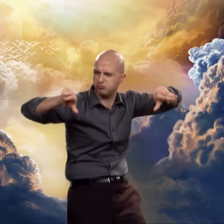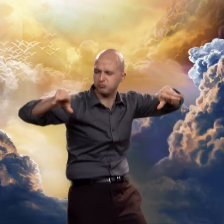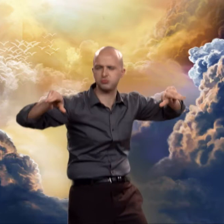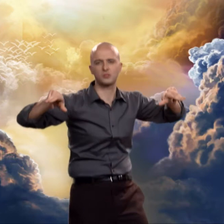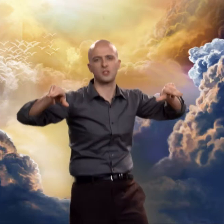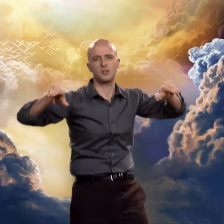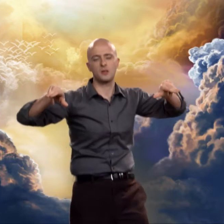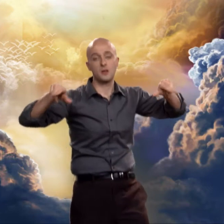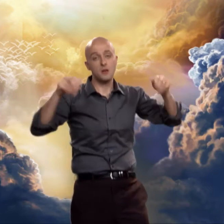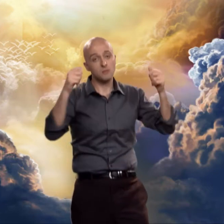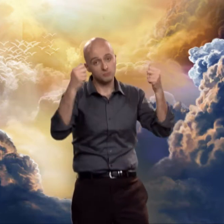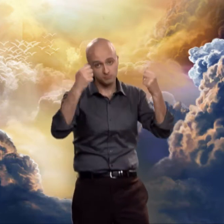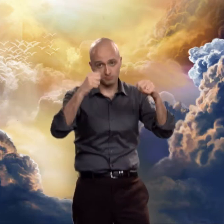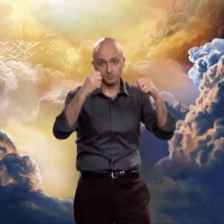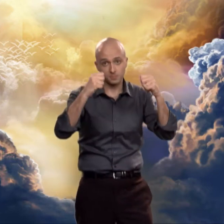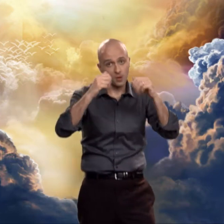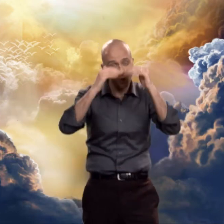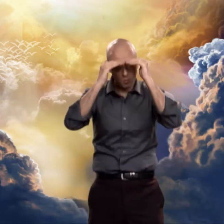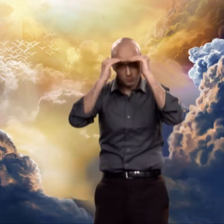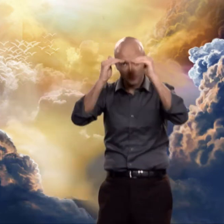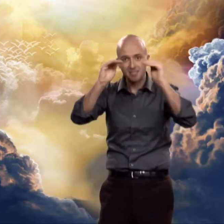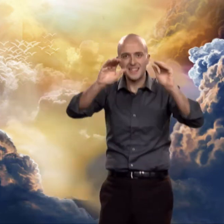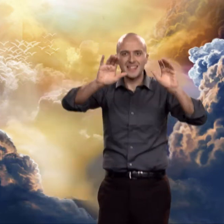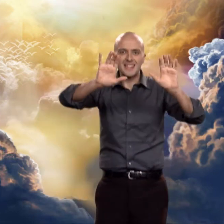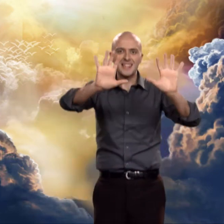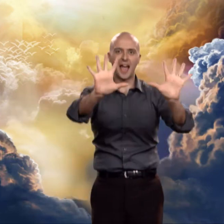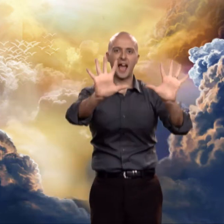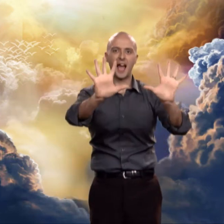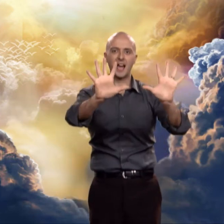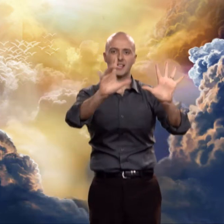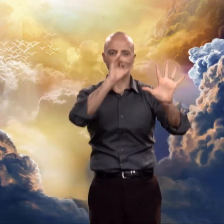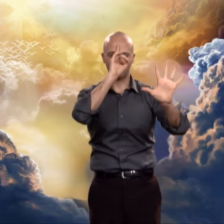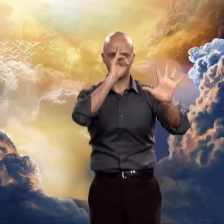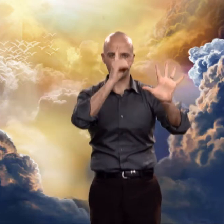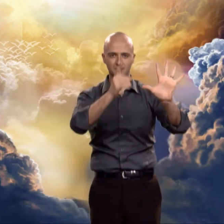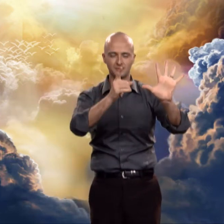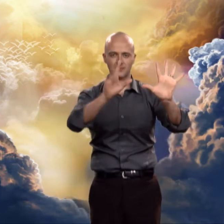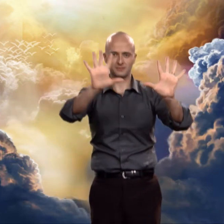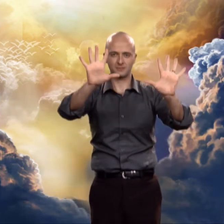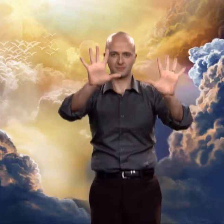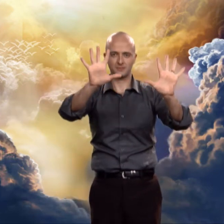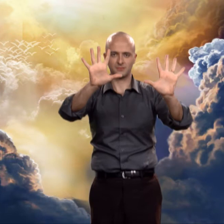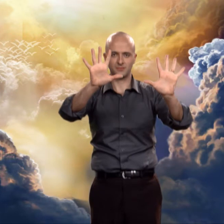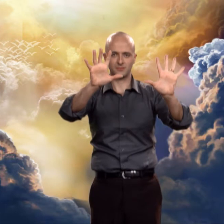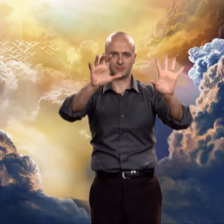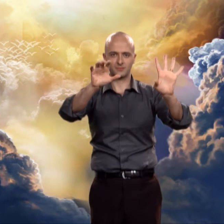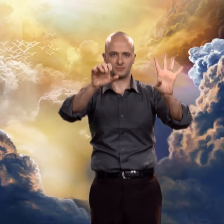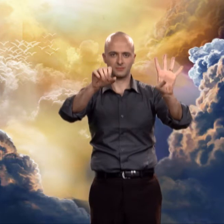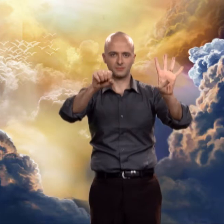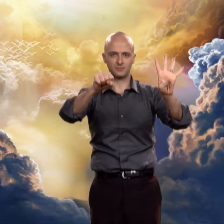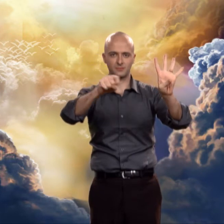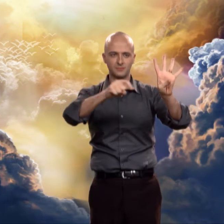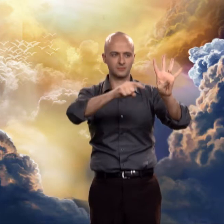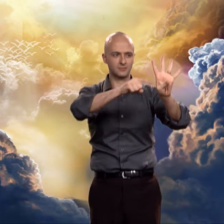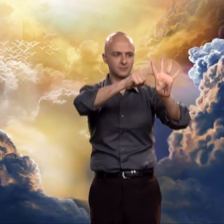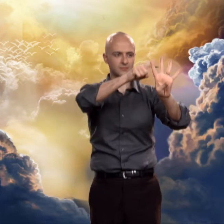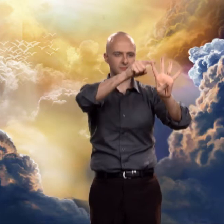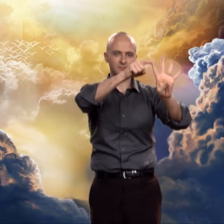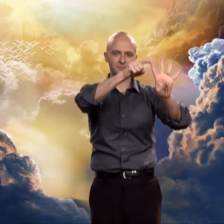e pratiquem o que é direito, pois a minha salvação está perto, e logo será revelada a minha retidão. Feliz